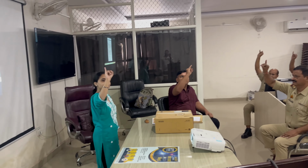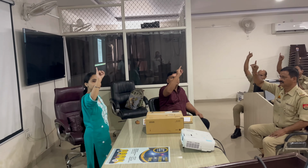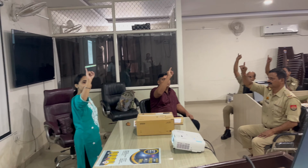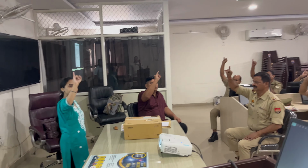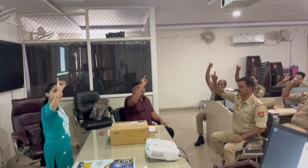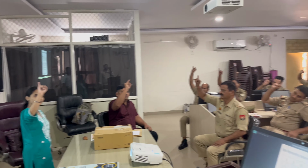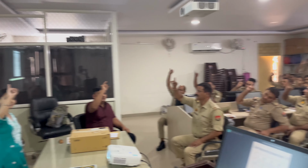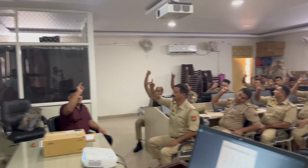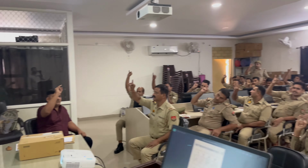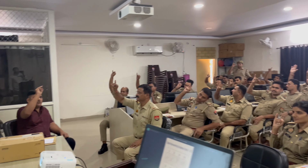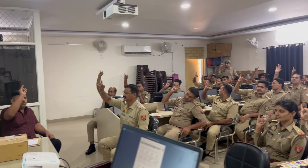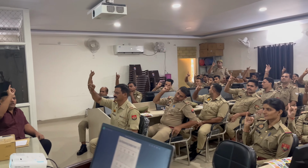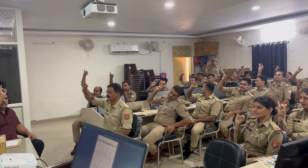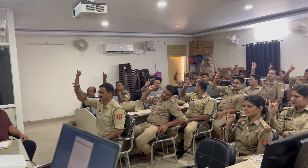6